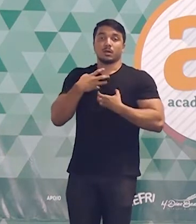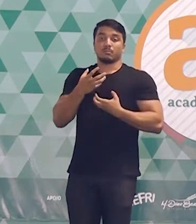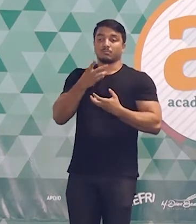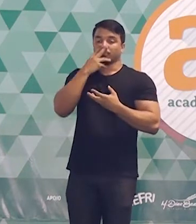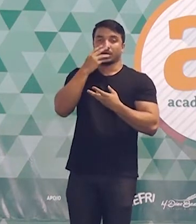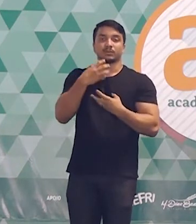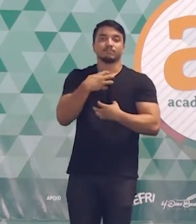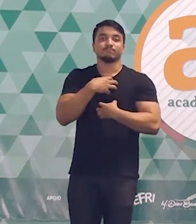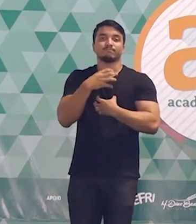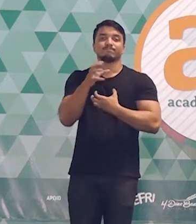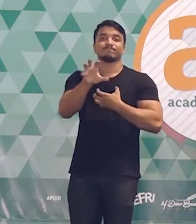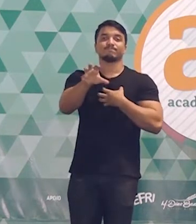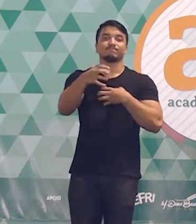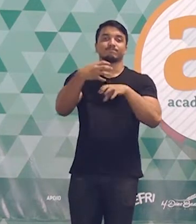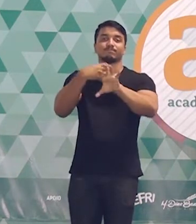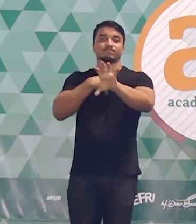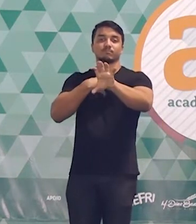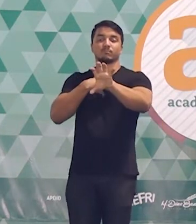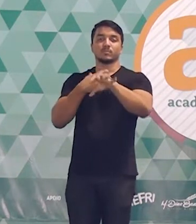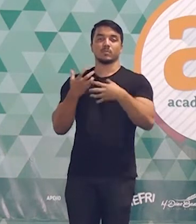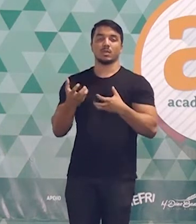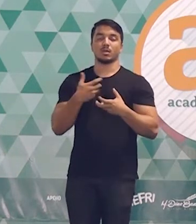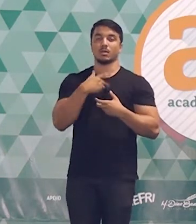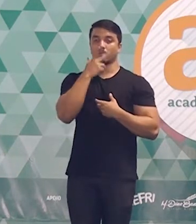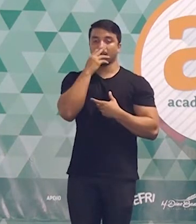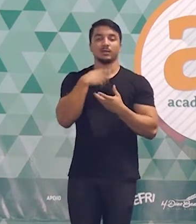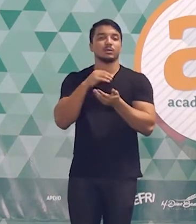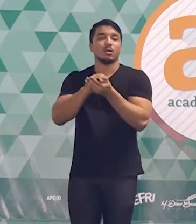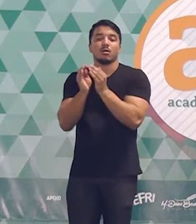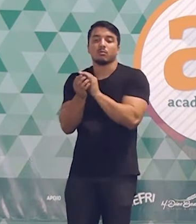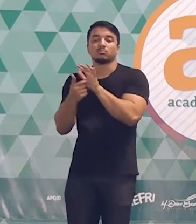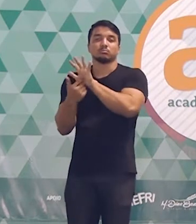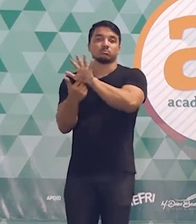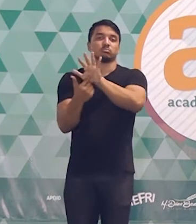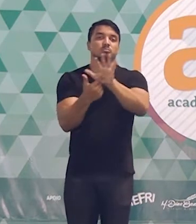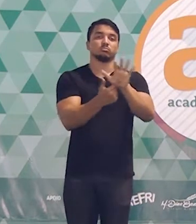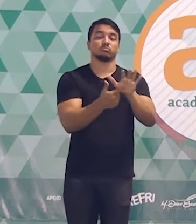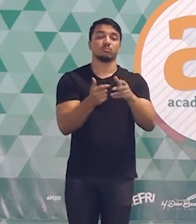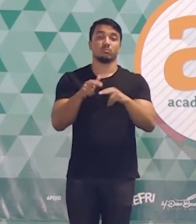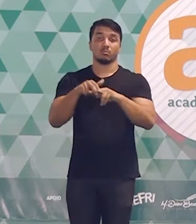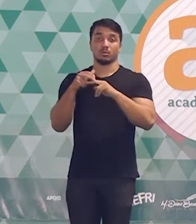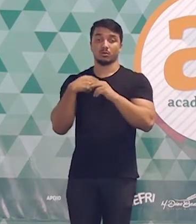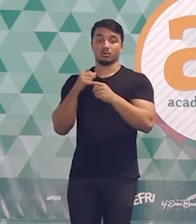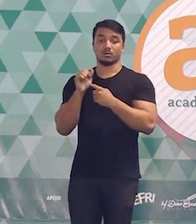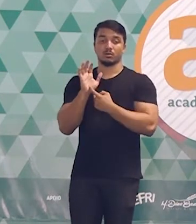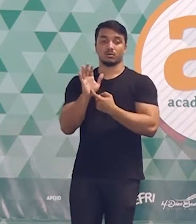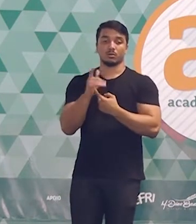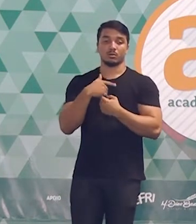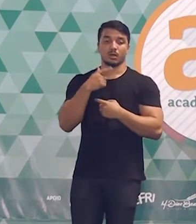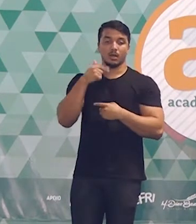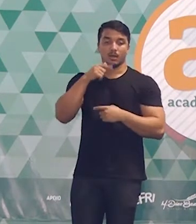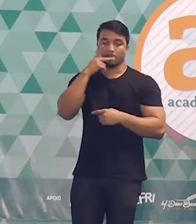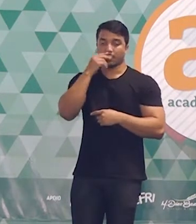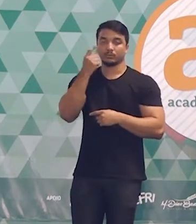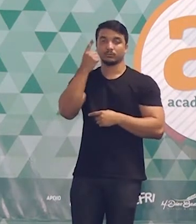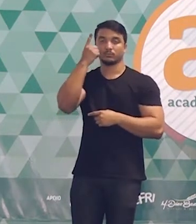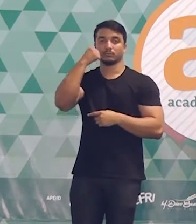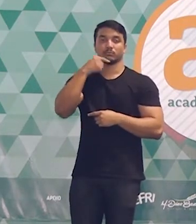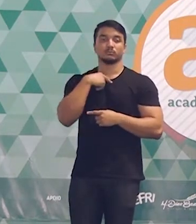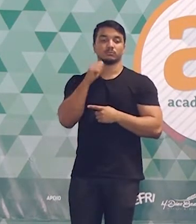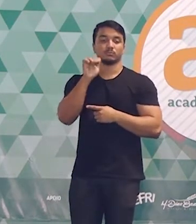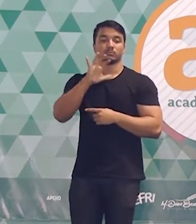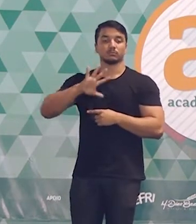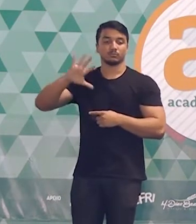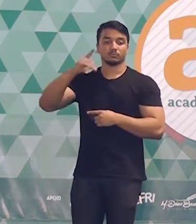esse conteúdo dramático nas suas obras. A obra que está exposta é justamente a que está